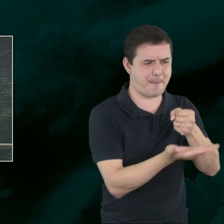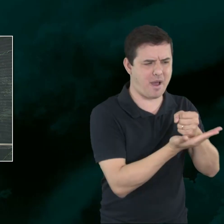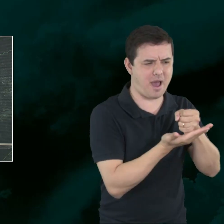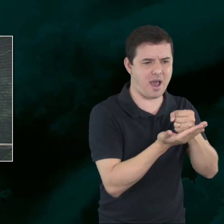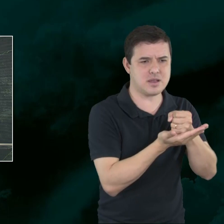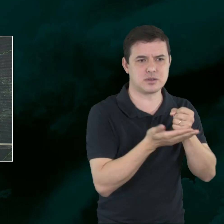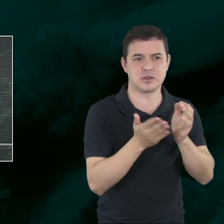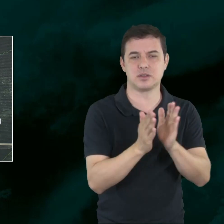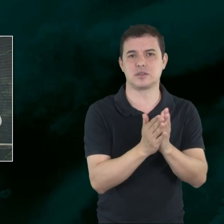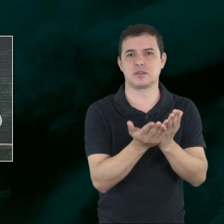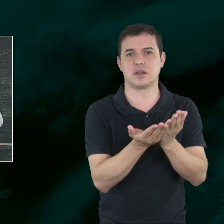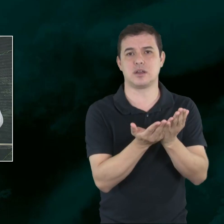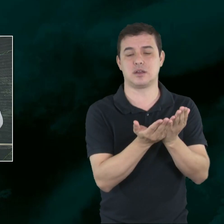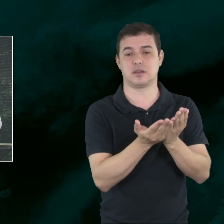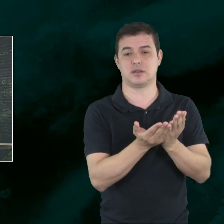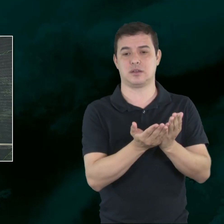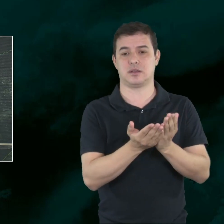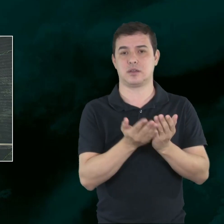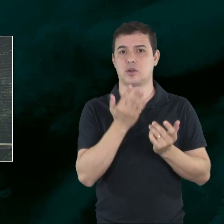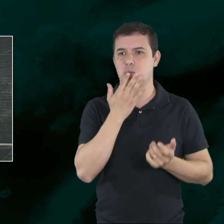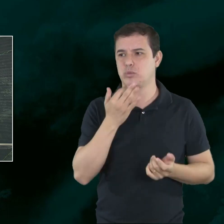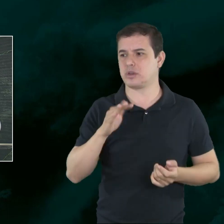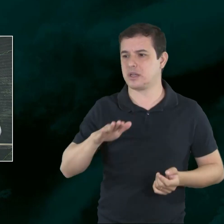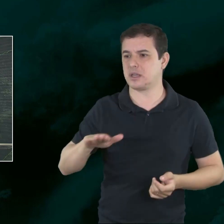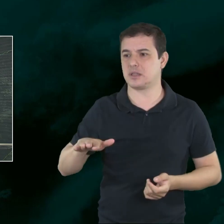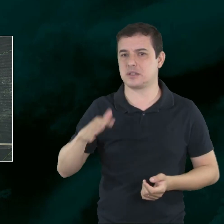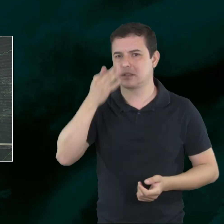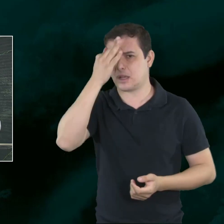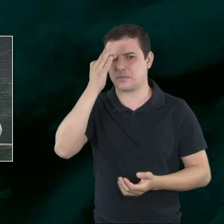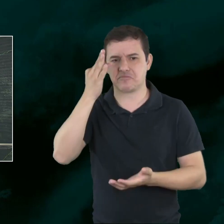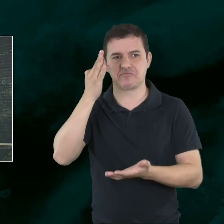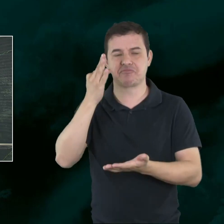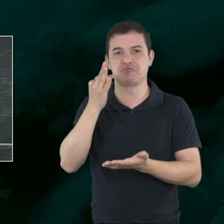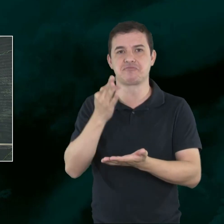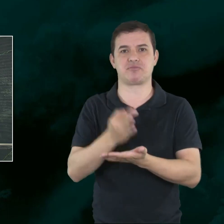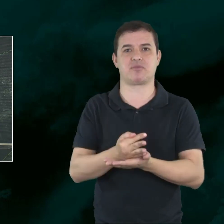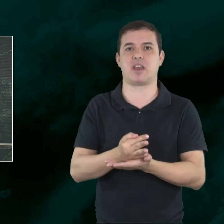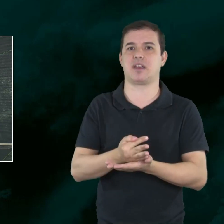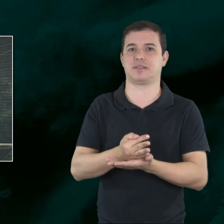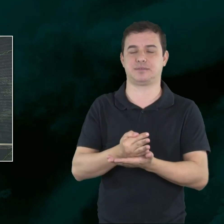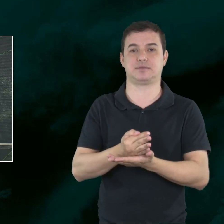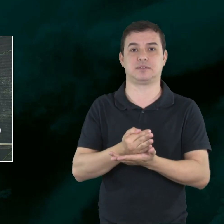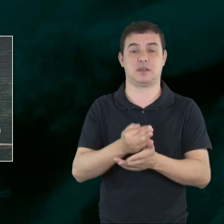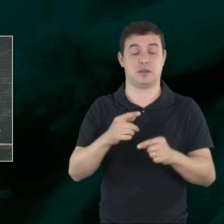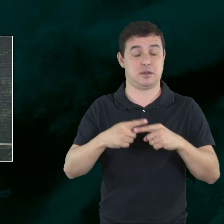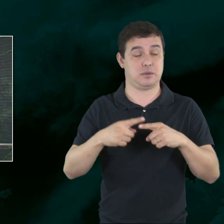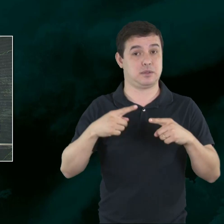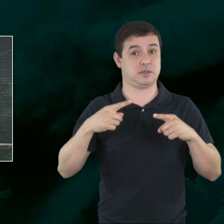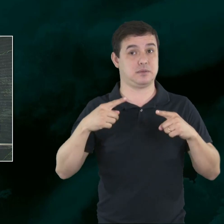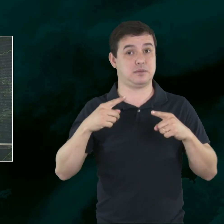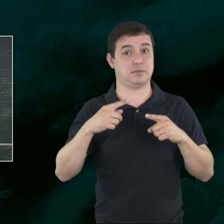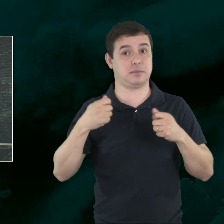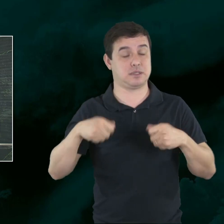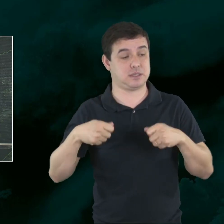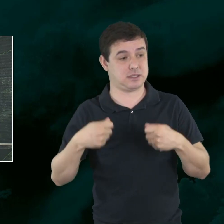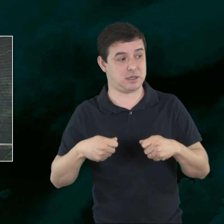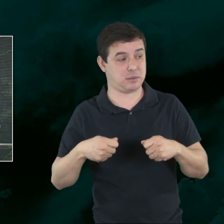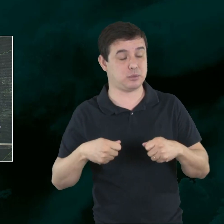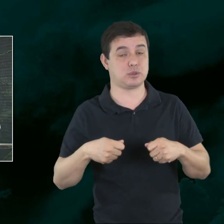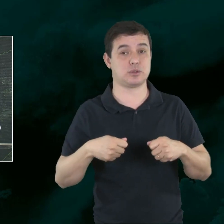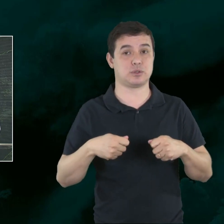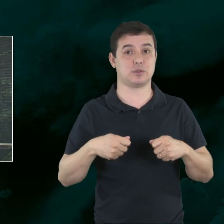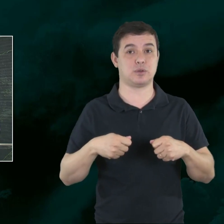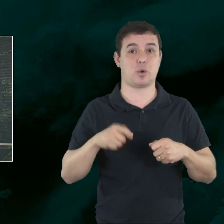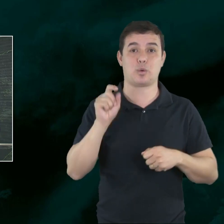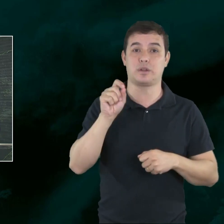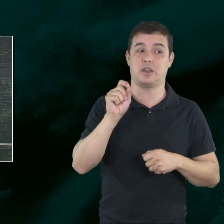cristã, né? Uma vida na fé rasa, superficial. Por isso que nós estamos,